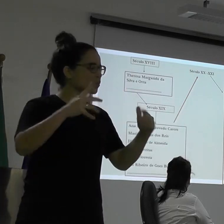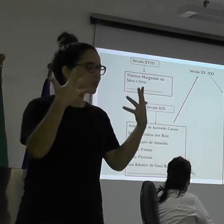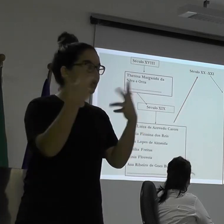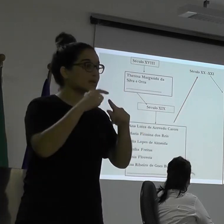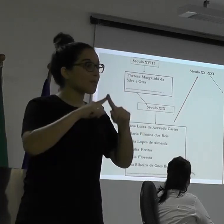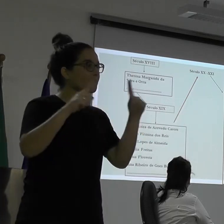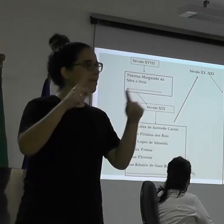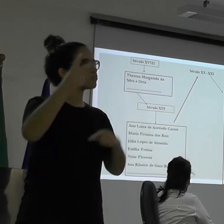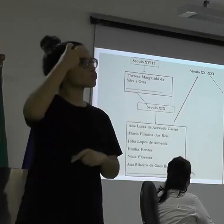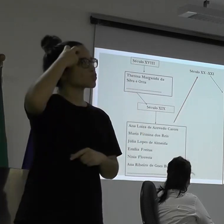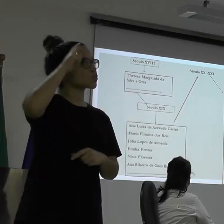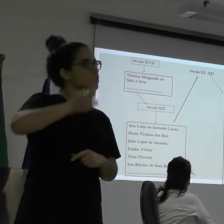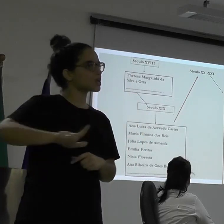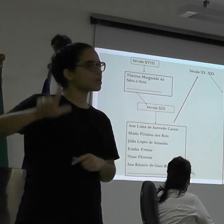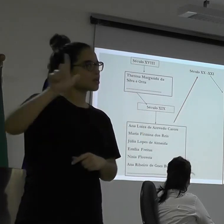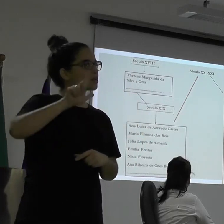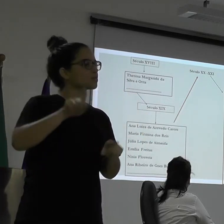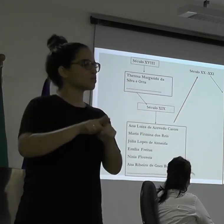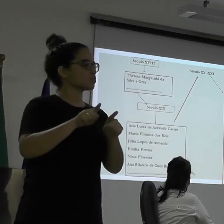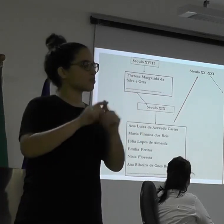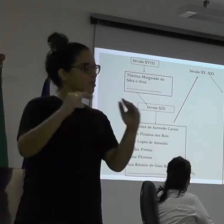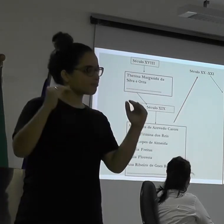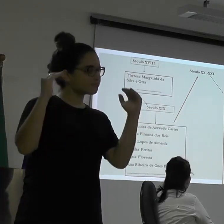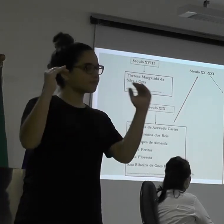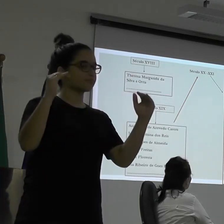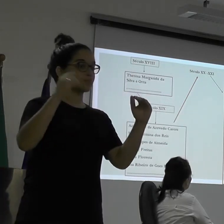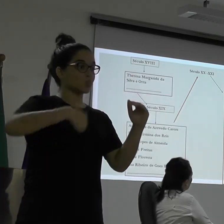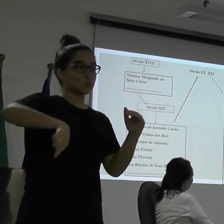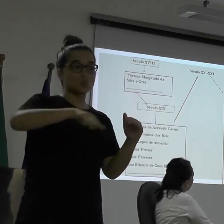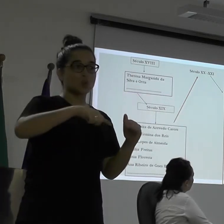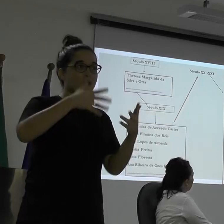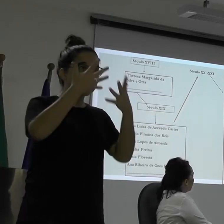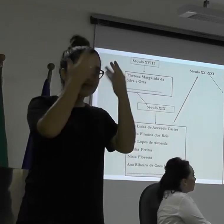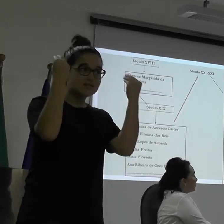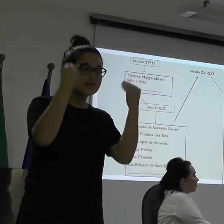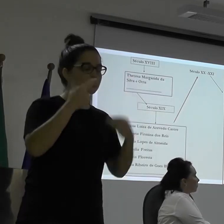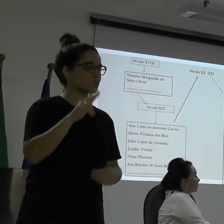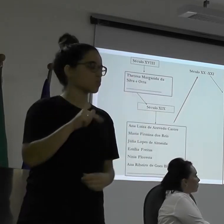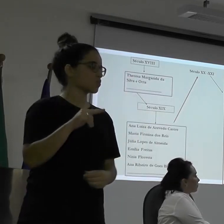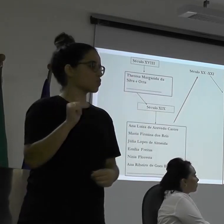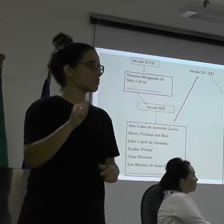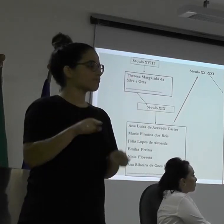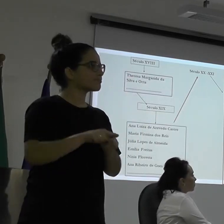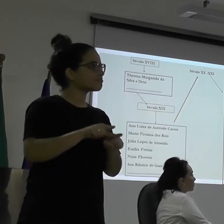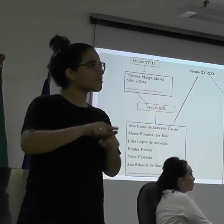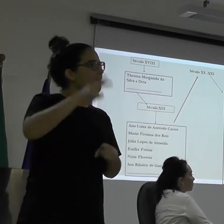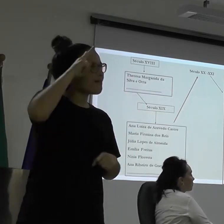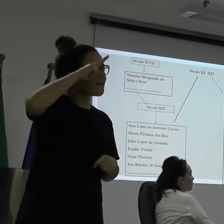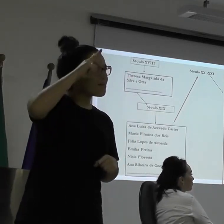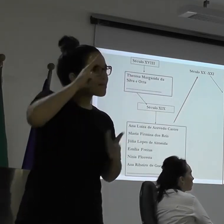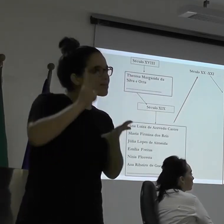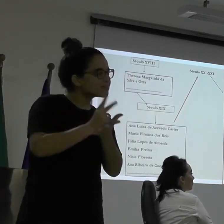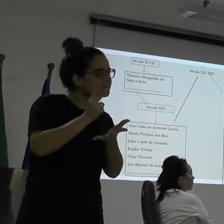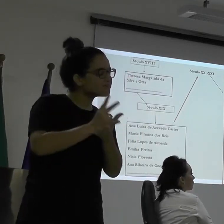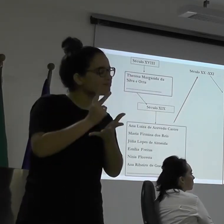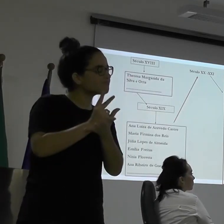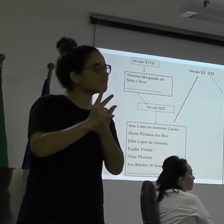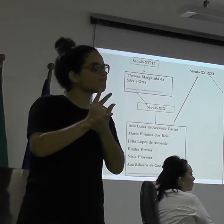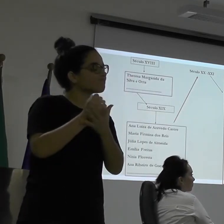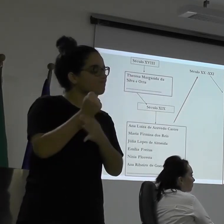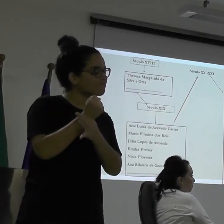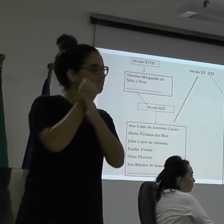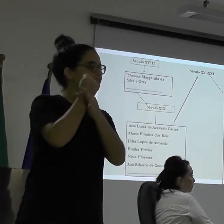engrandecida em sua cultura e literatura, para nunca se deixar esquecer e para sempre ter a memória cultivada, preservada